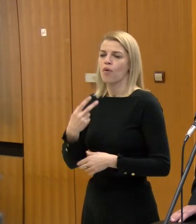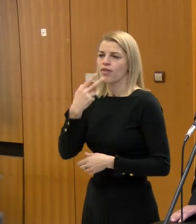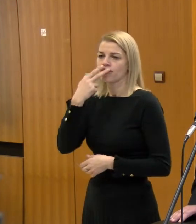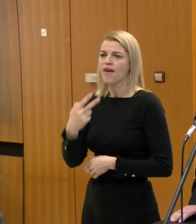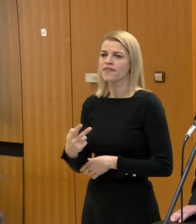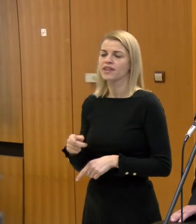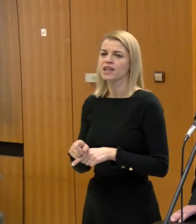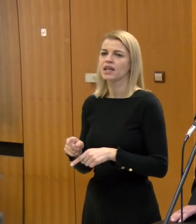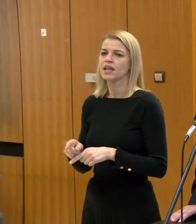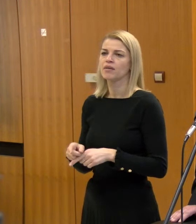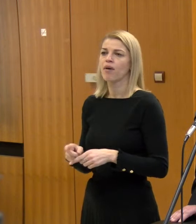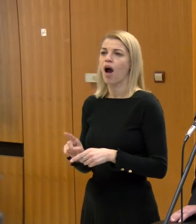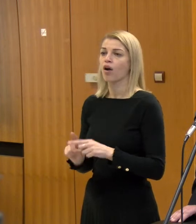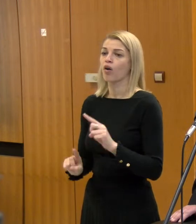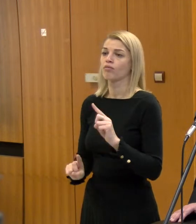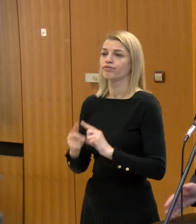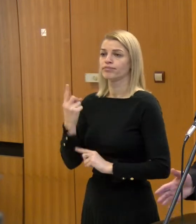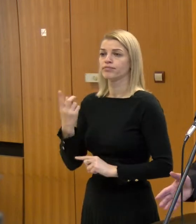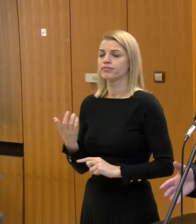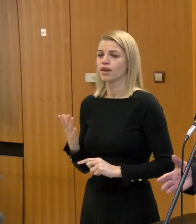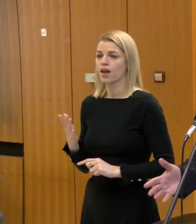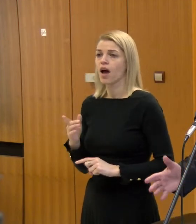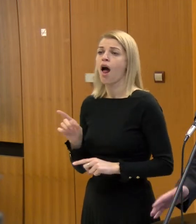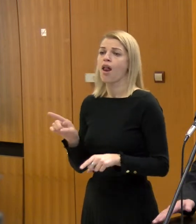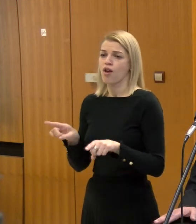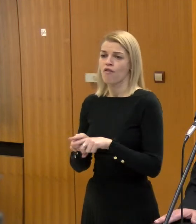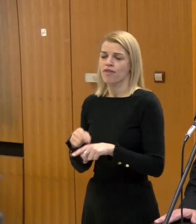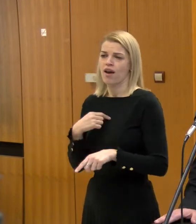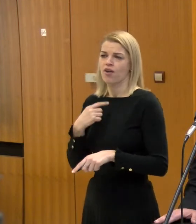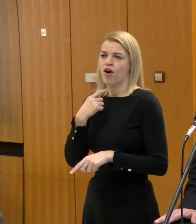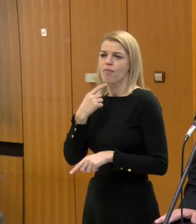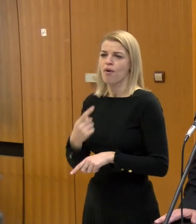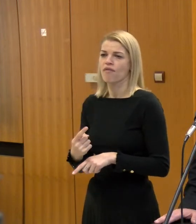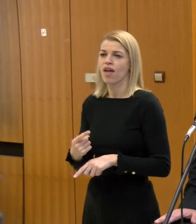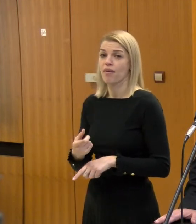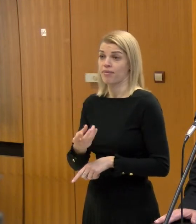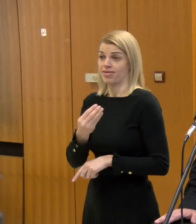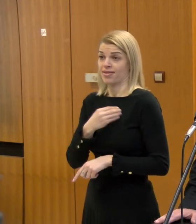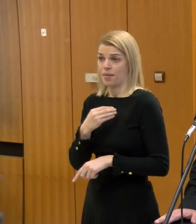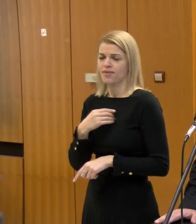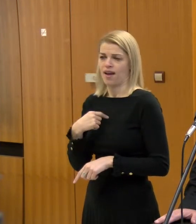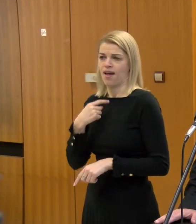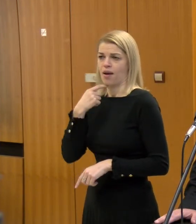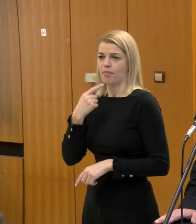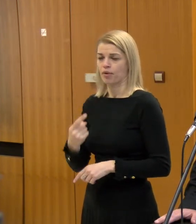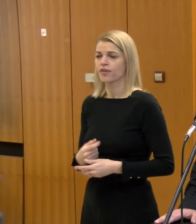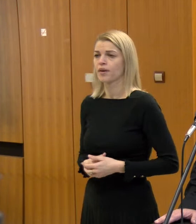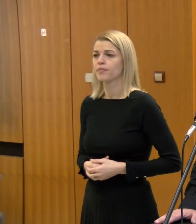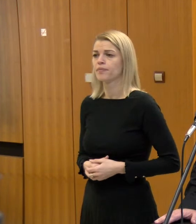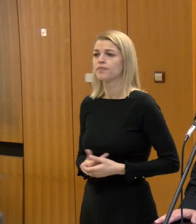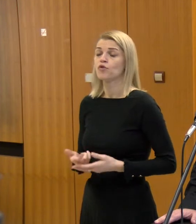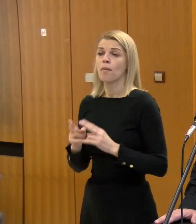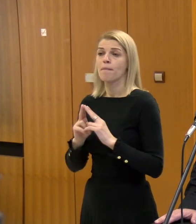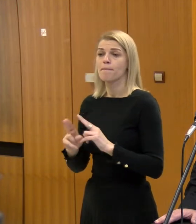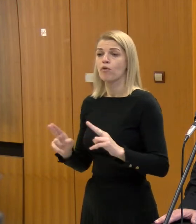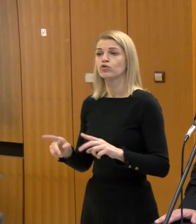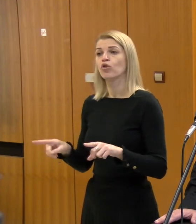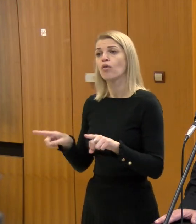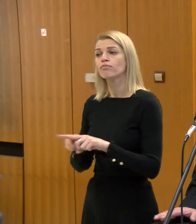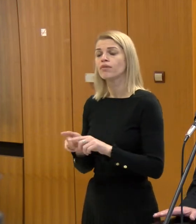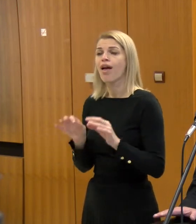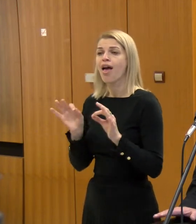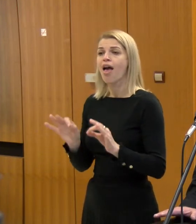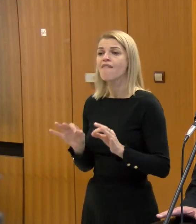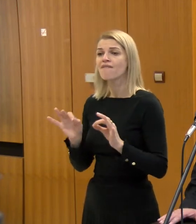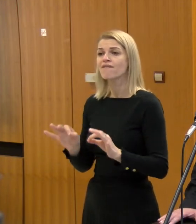nejakú úplnú kuriozitu, ale poviem aj niečo navyše, na čo sa ma nepýtate. A to, že možno by sme ten istý efekt